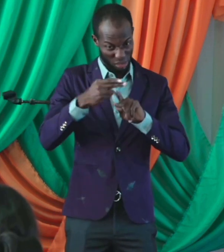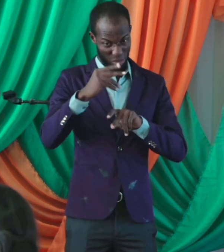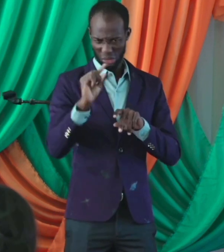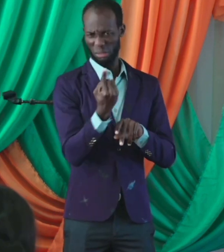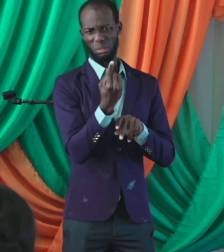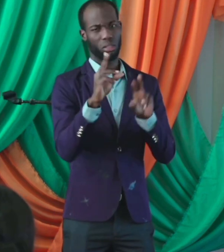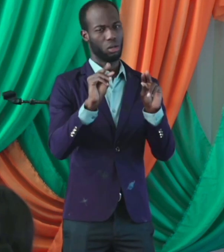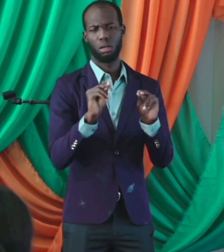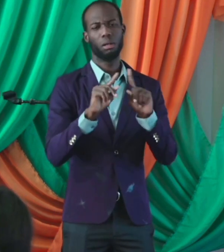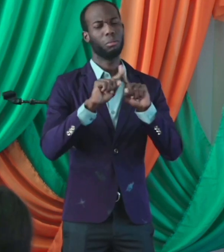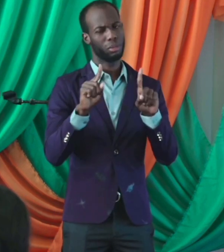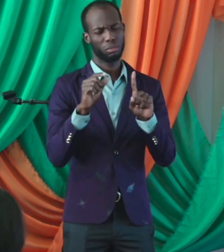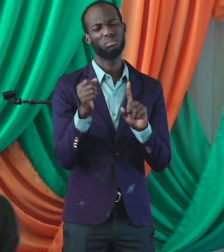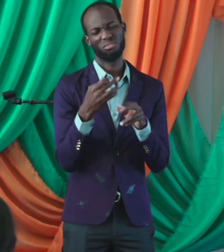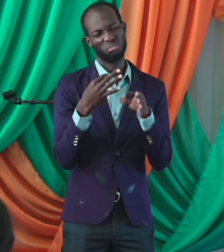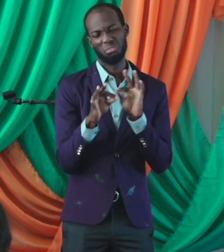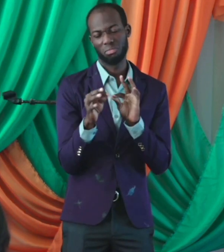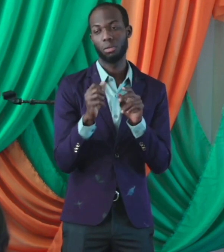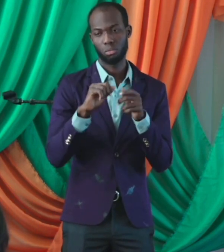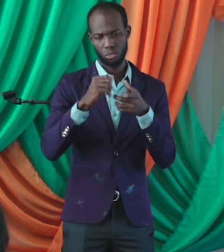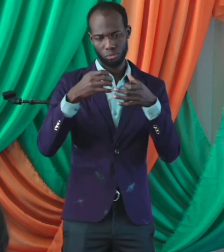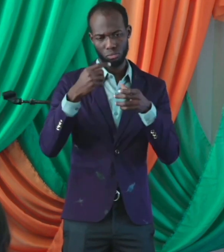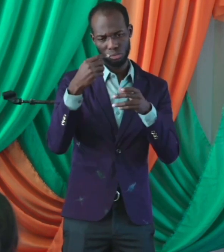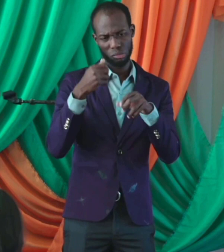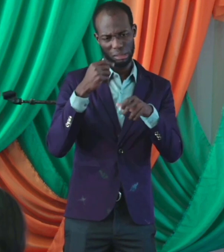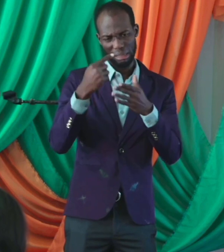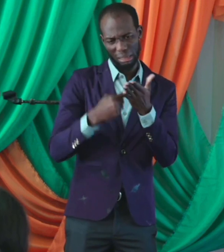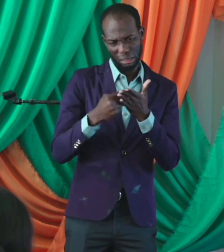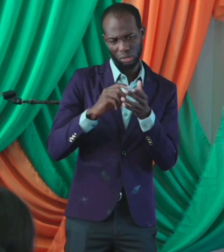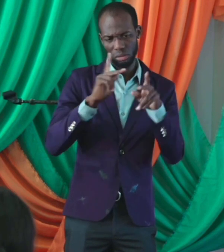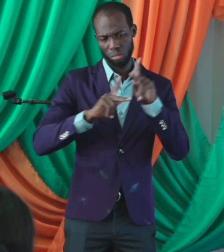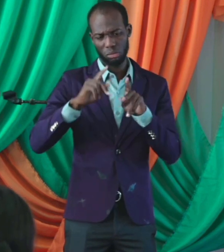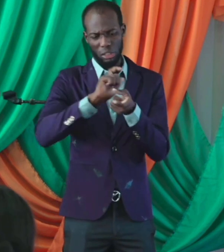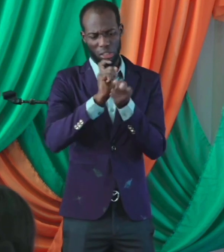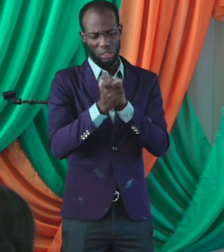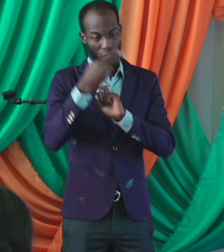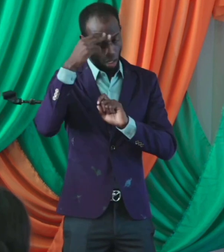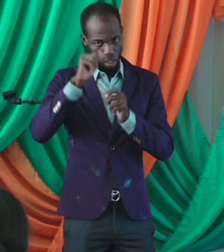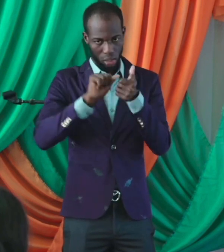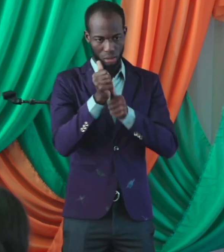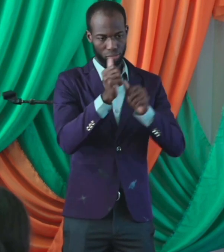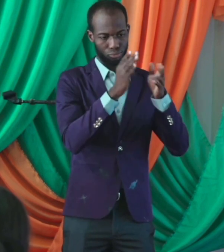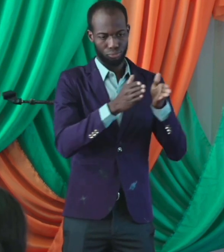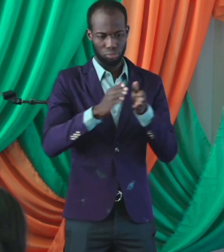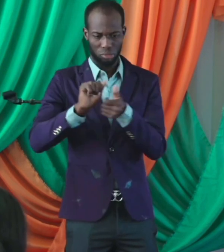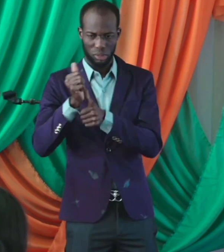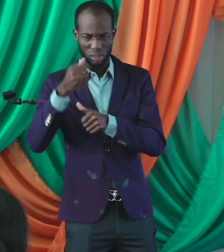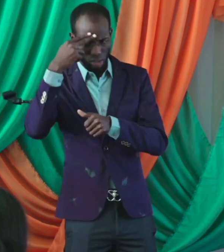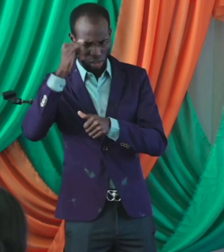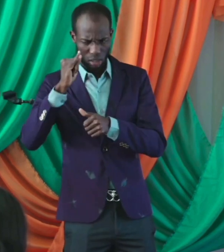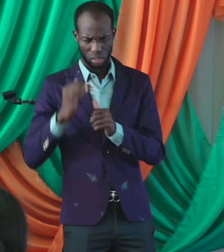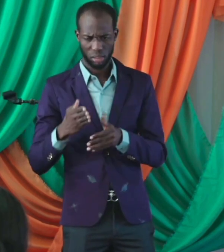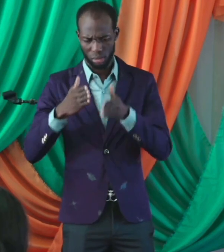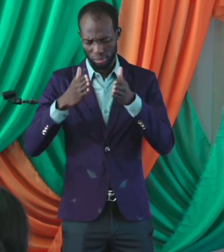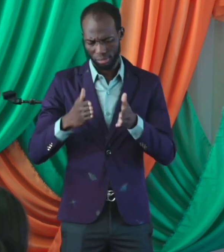non, mais c'est militants tout court pour défendre conditions haïtiennes, pour permettre que chaque haïtien capable